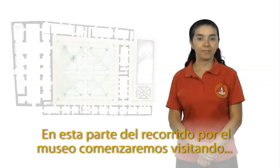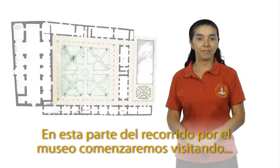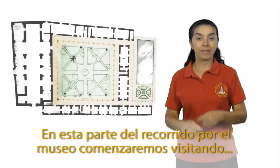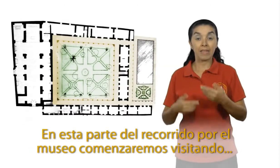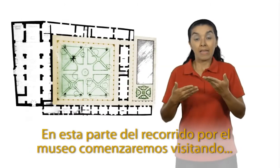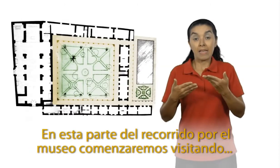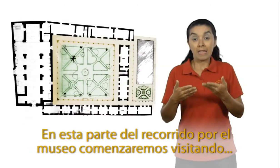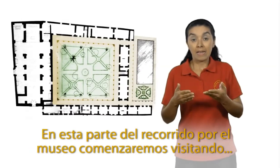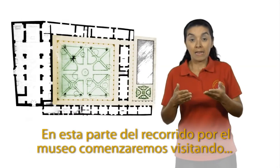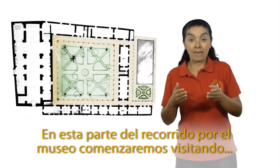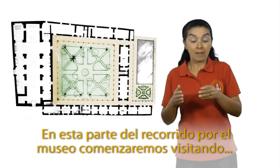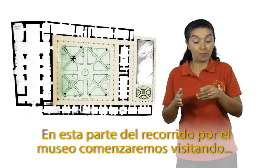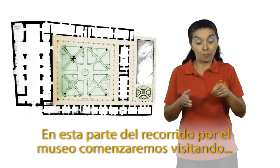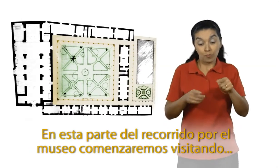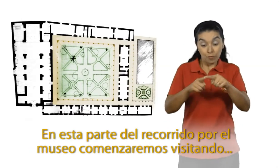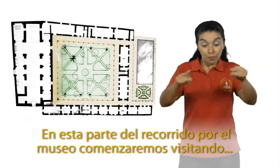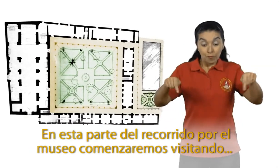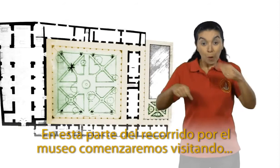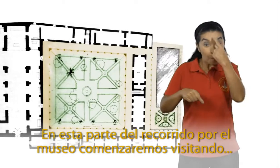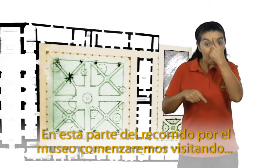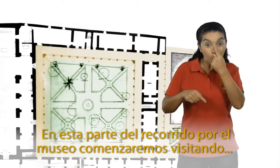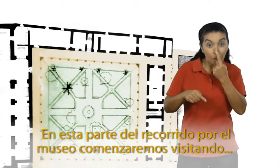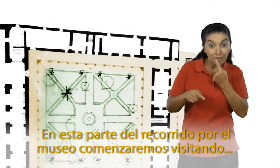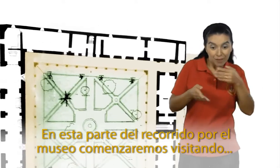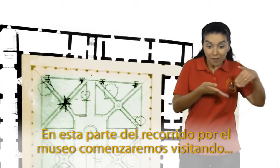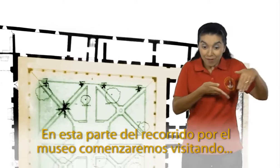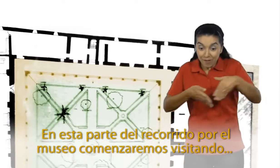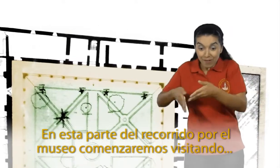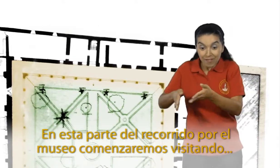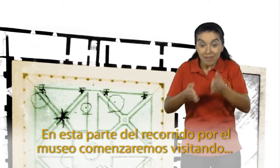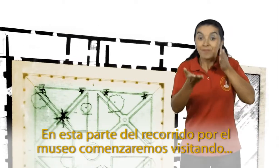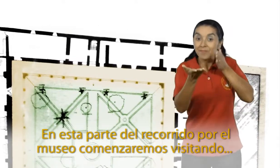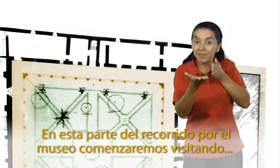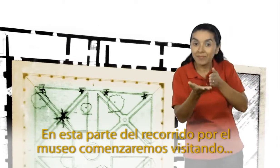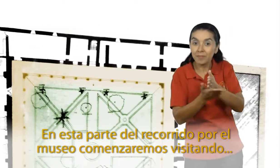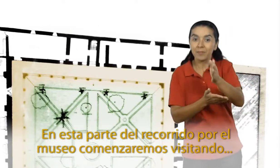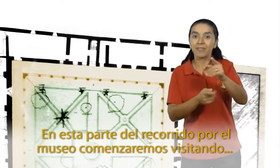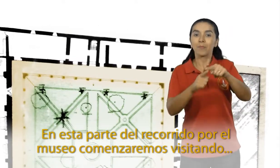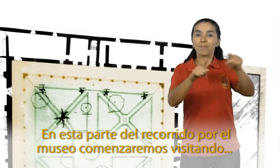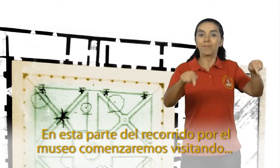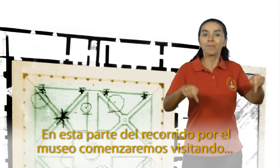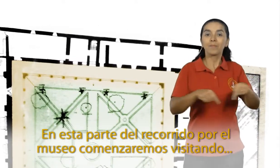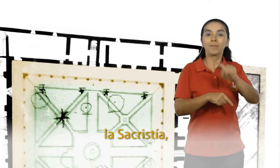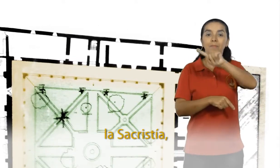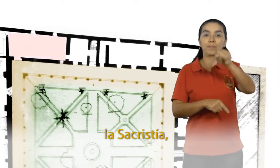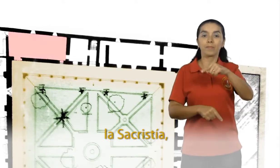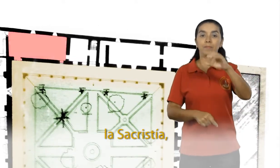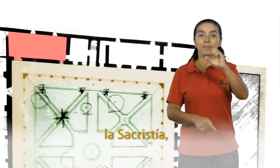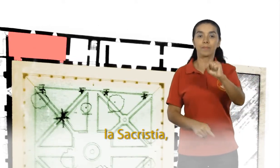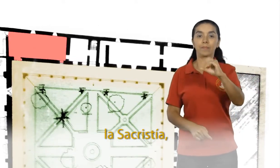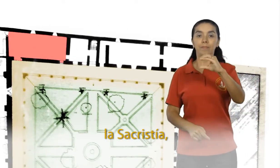En esta parte del recorrido por el museo, comenzaremos visitando la Sacristía.